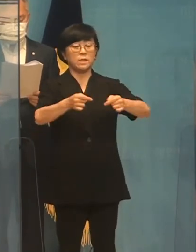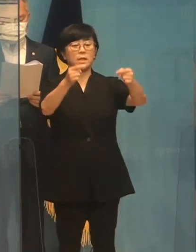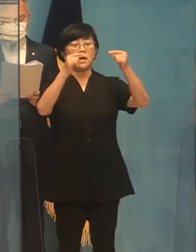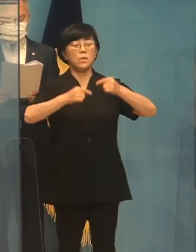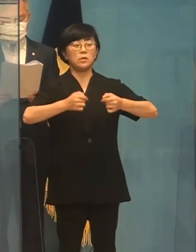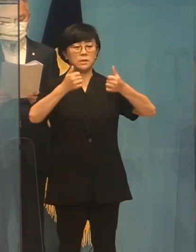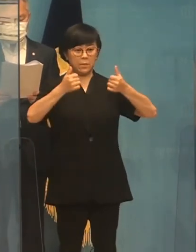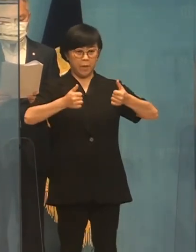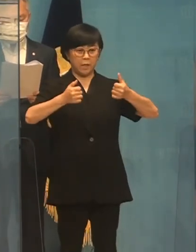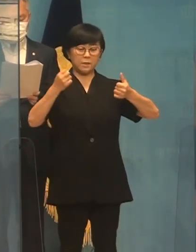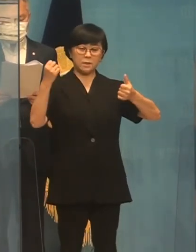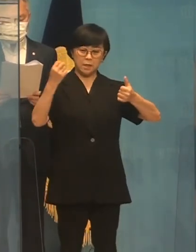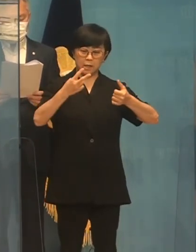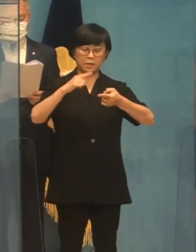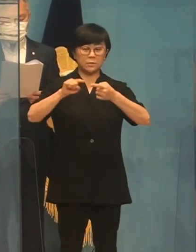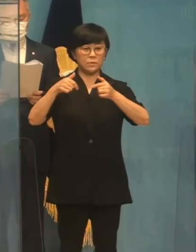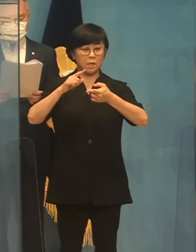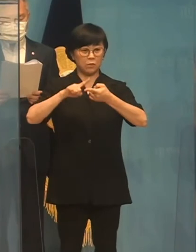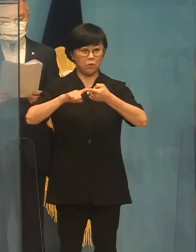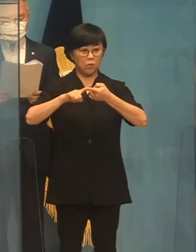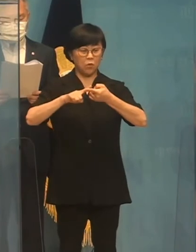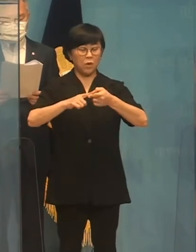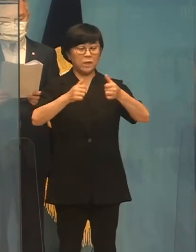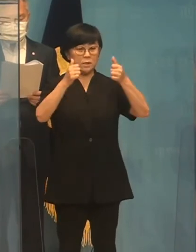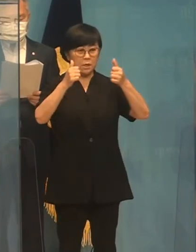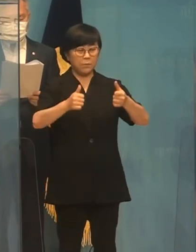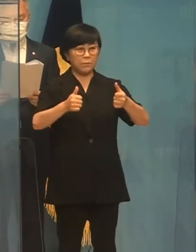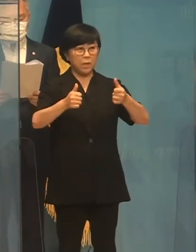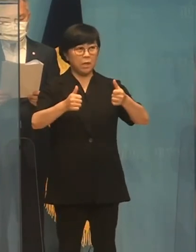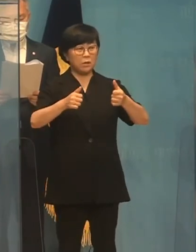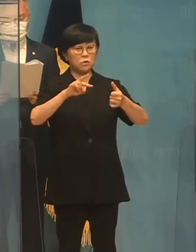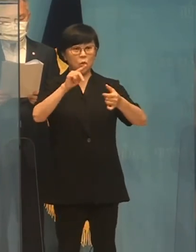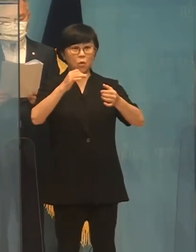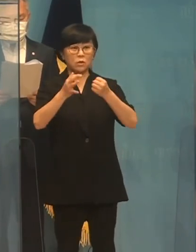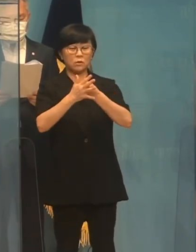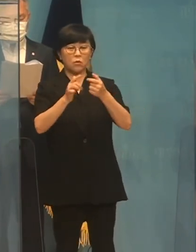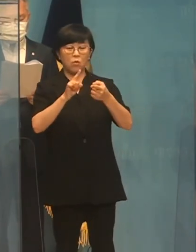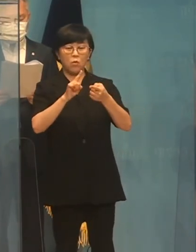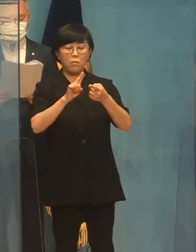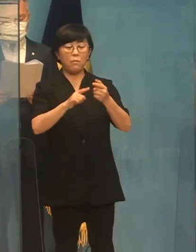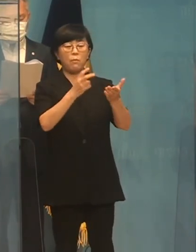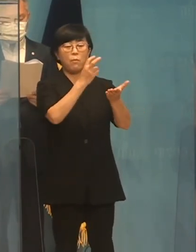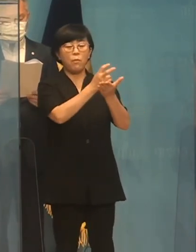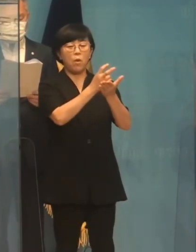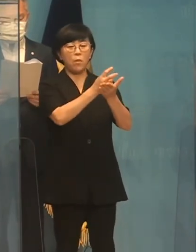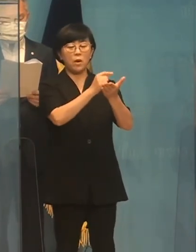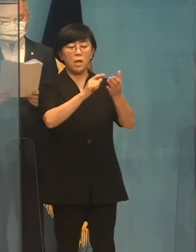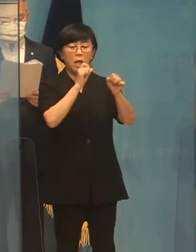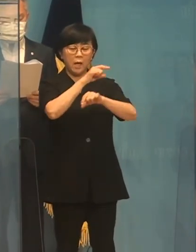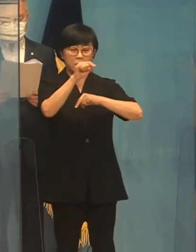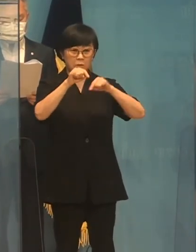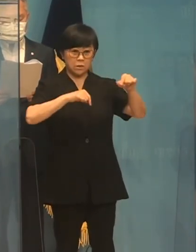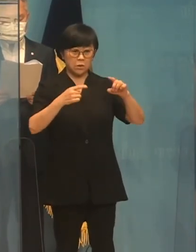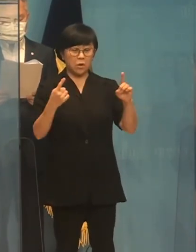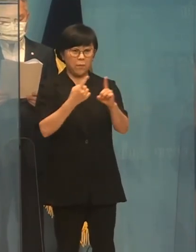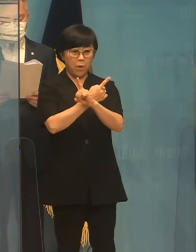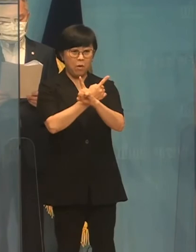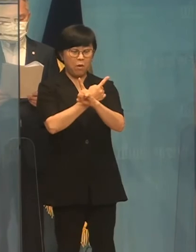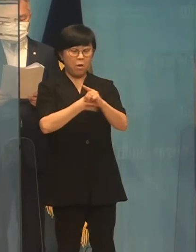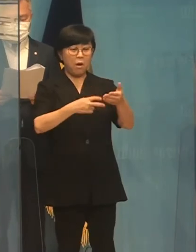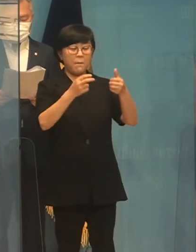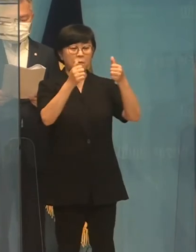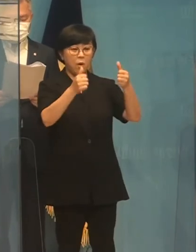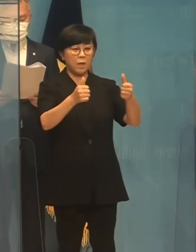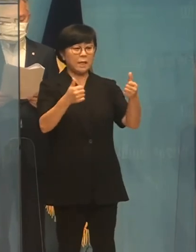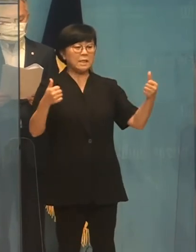국민참여재판, 재심제도 확대, 재판소원 도입, 법조 일원화 정착, 법원 행정처 개편, 법관 인사